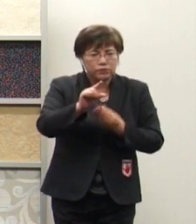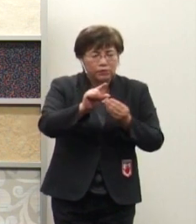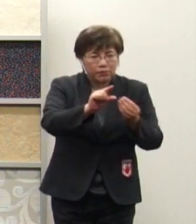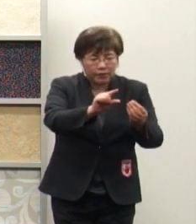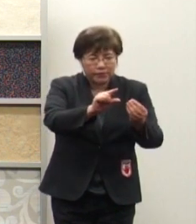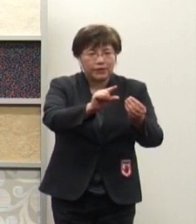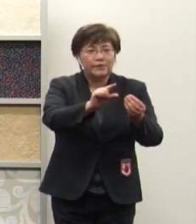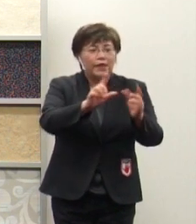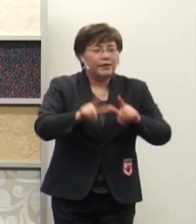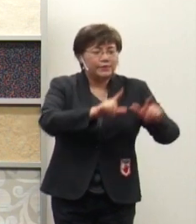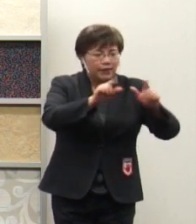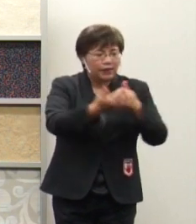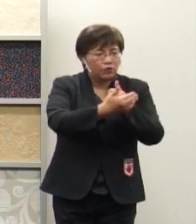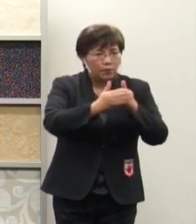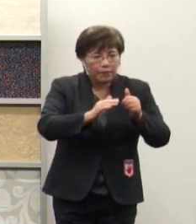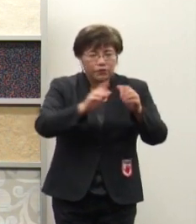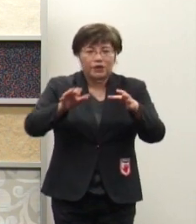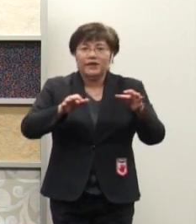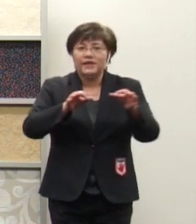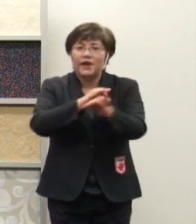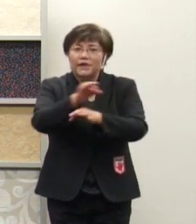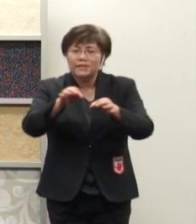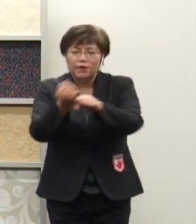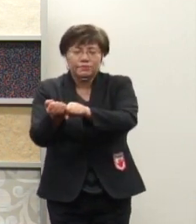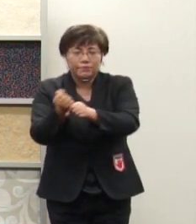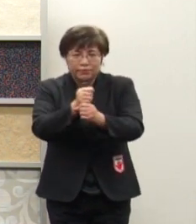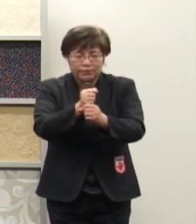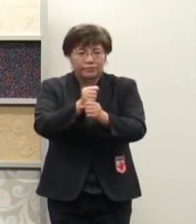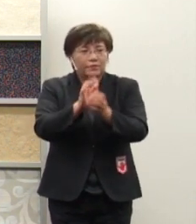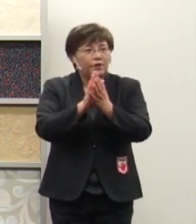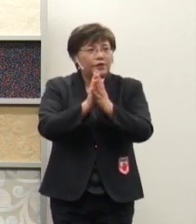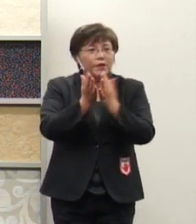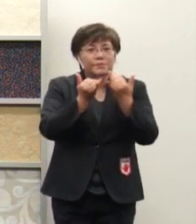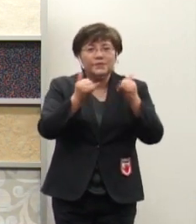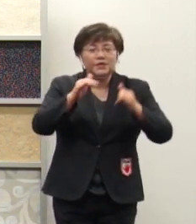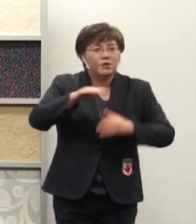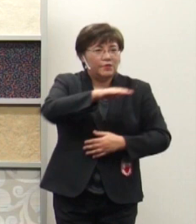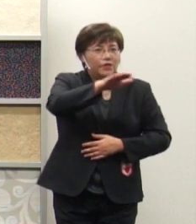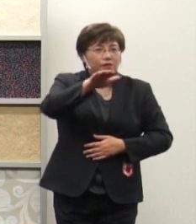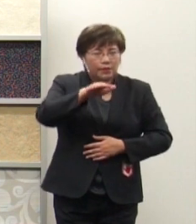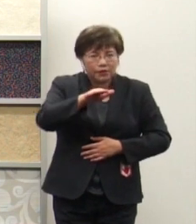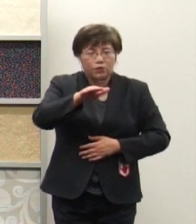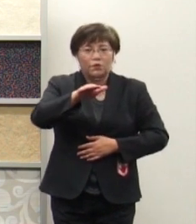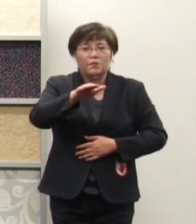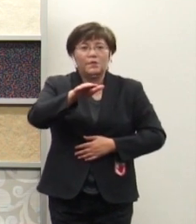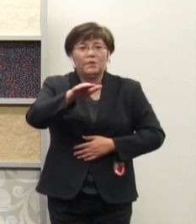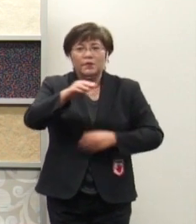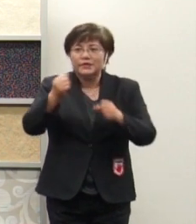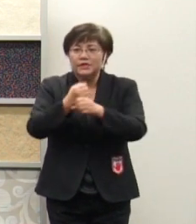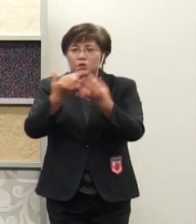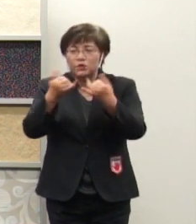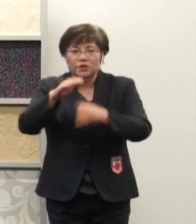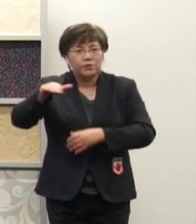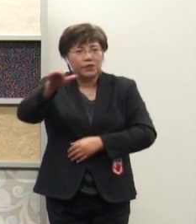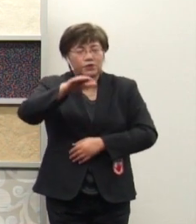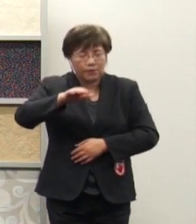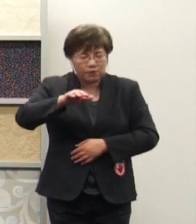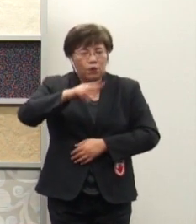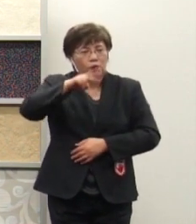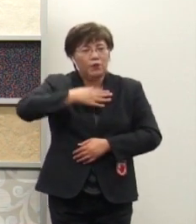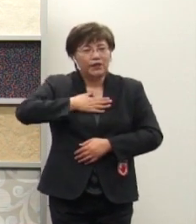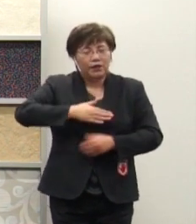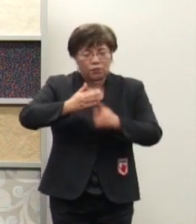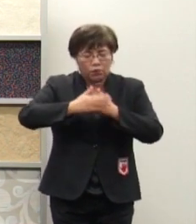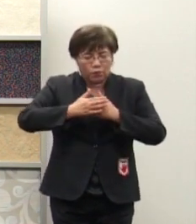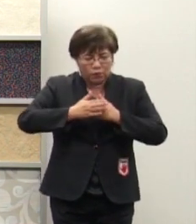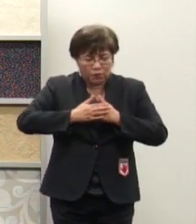るこういうチャレンジは県民の皆様そして事業者の皆様のご理解とご協力があって初